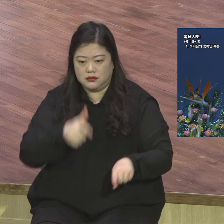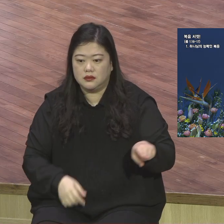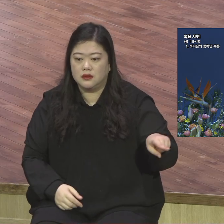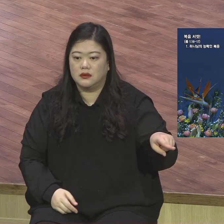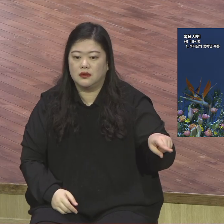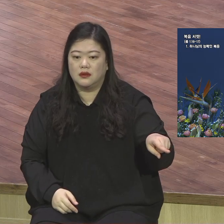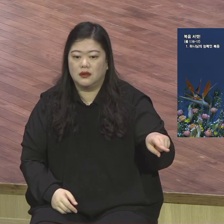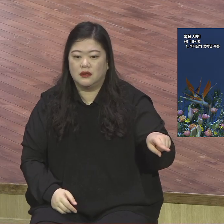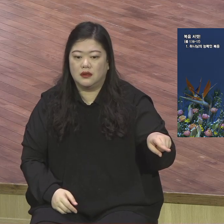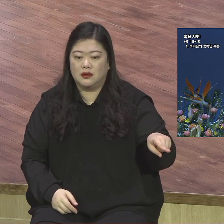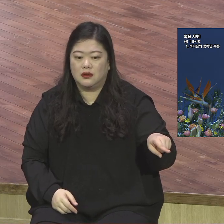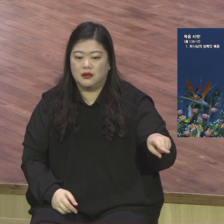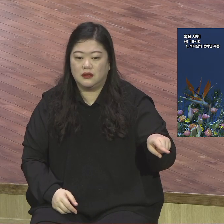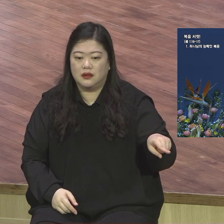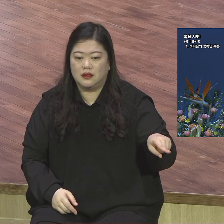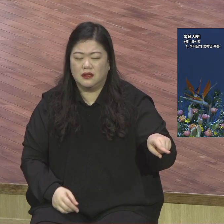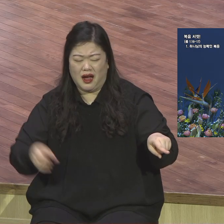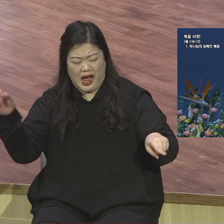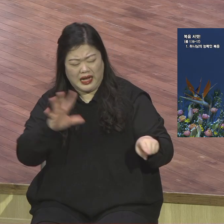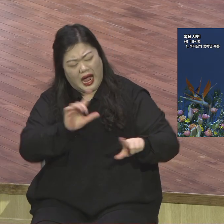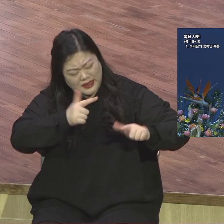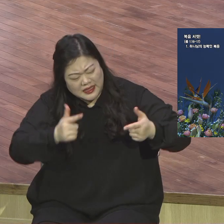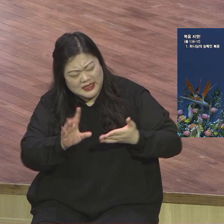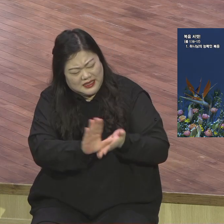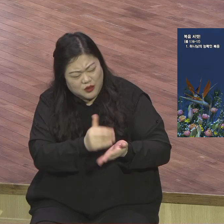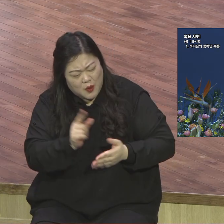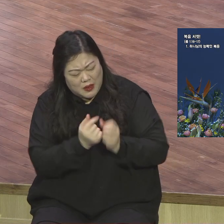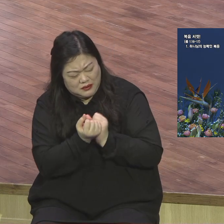도대체 말이 안 되고 이해할 수가 없다.